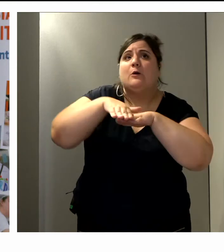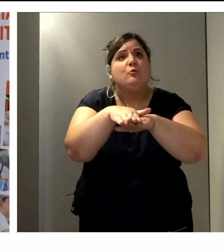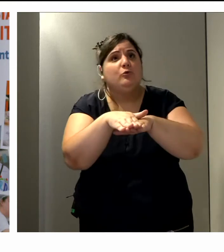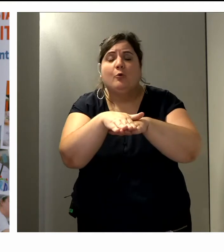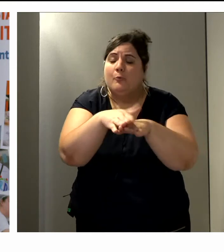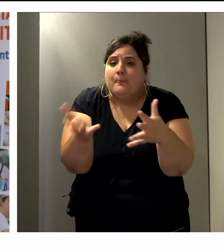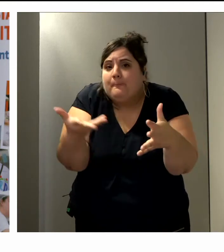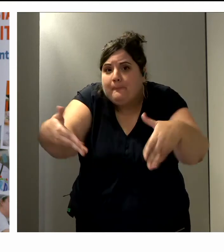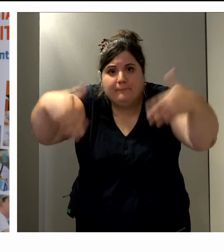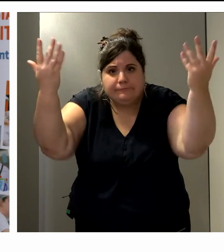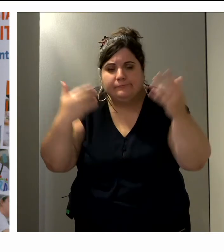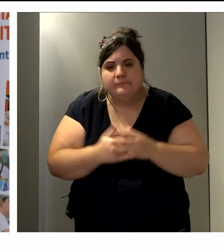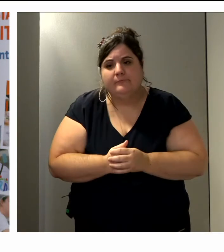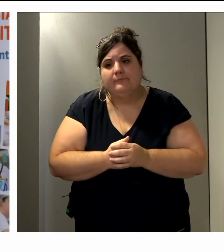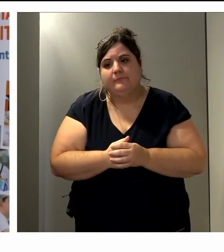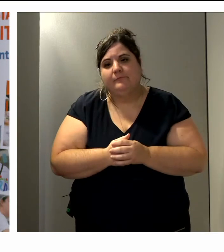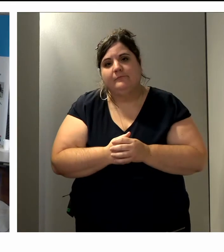Donc, voilà.